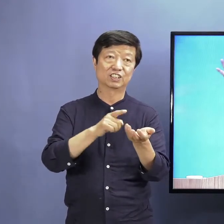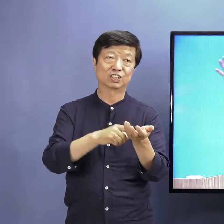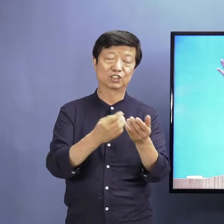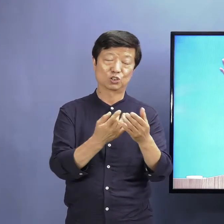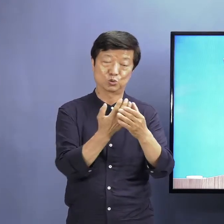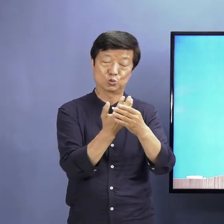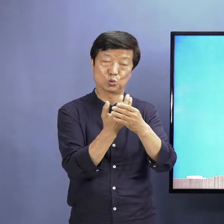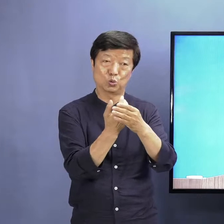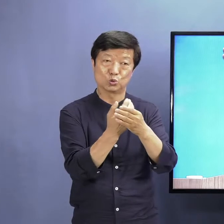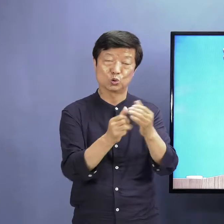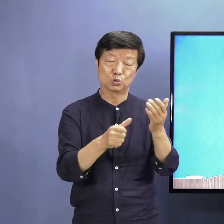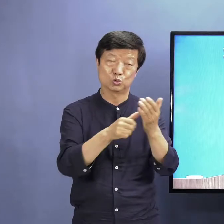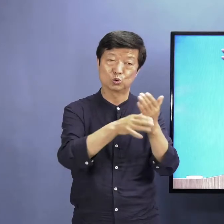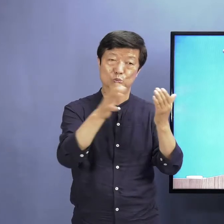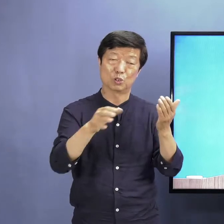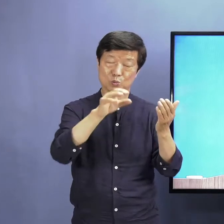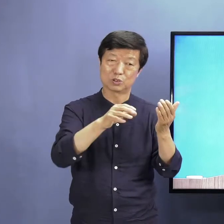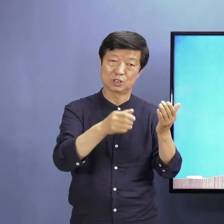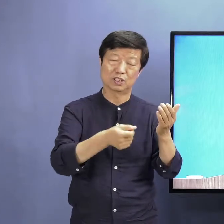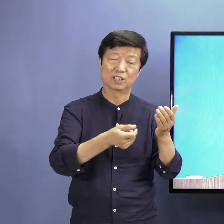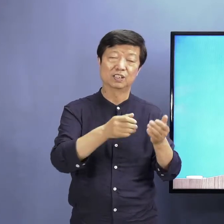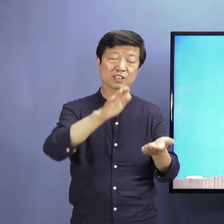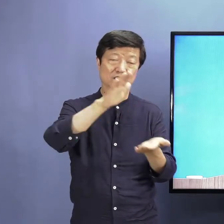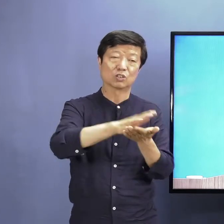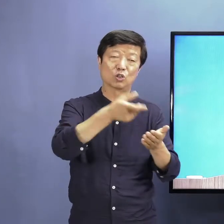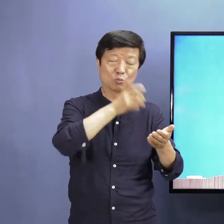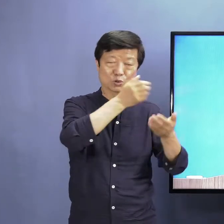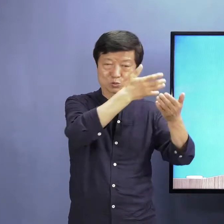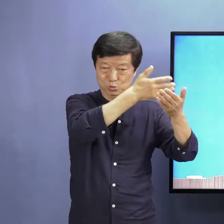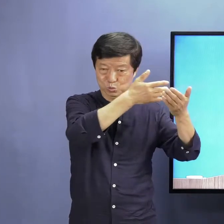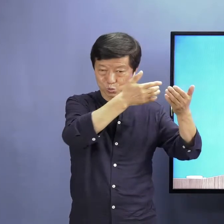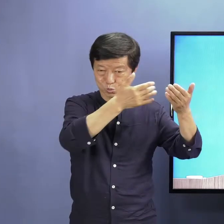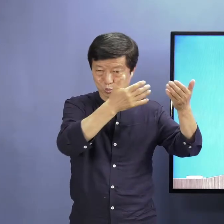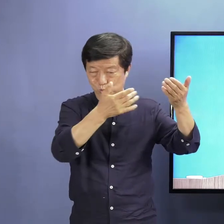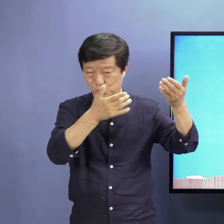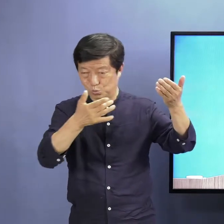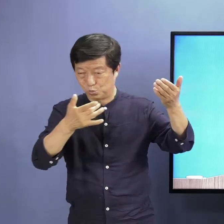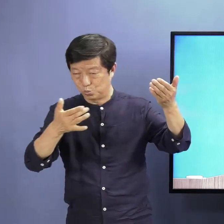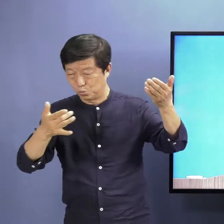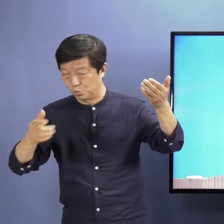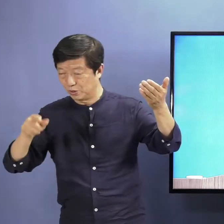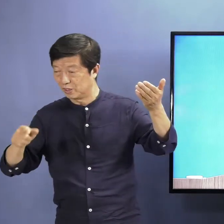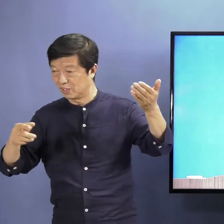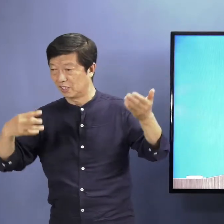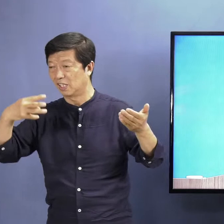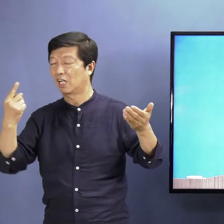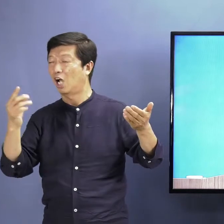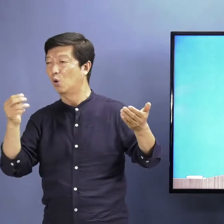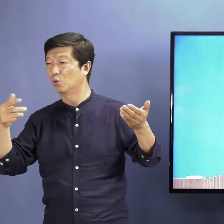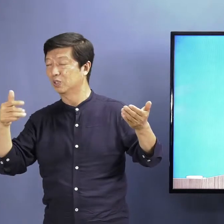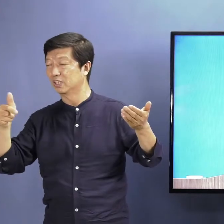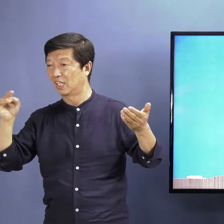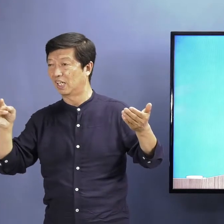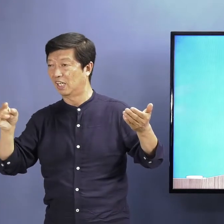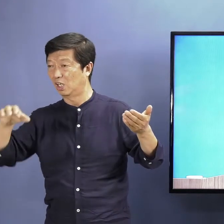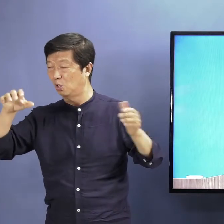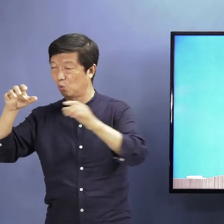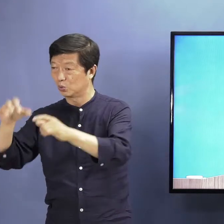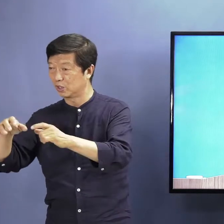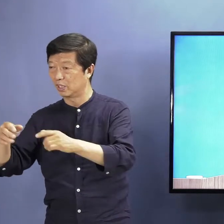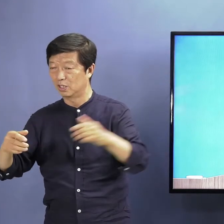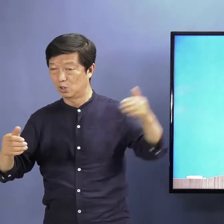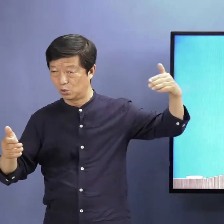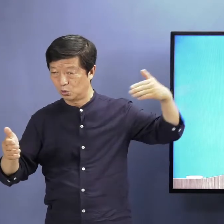유명하거든요. 거기에서 뜨거운 물이 쭉 내려오다가 라오디게아 교회쯤 오면은 다 식어요. 그래서